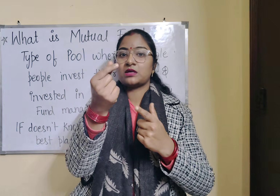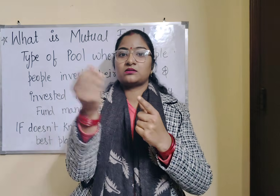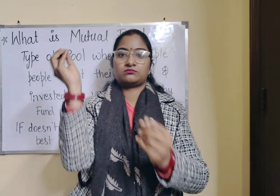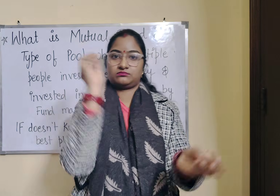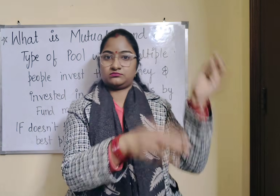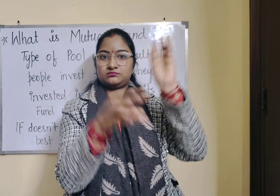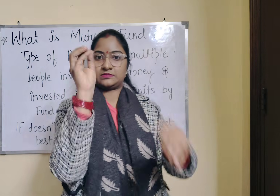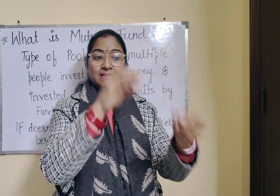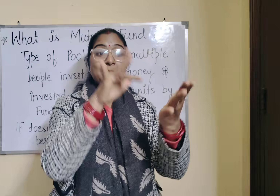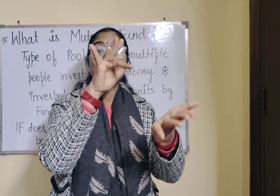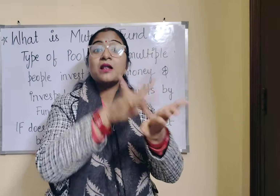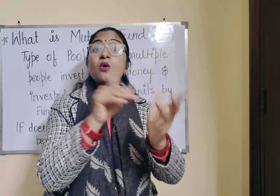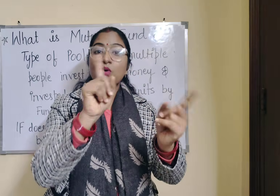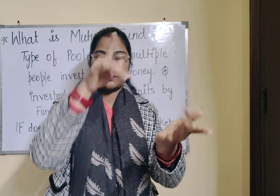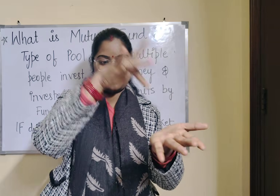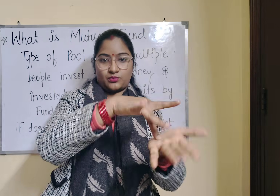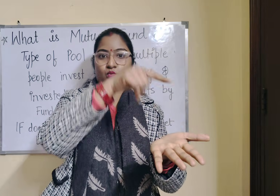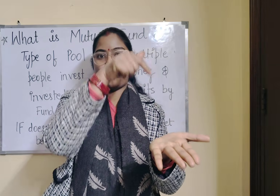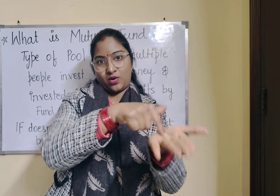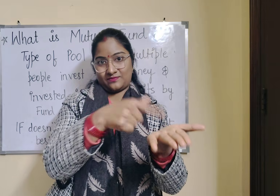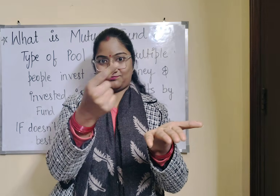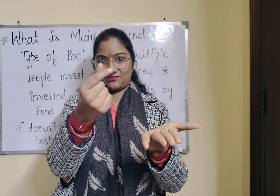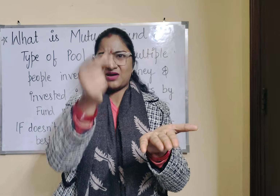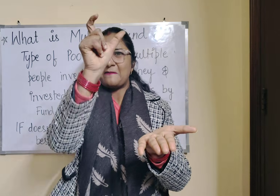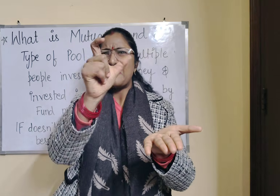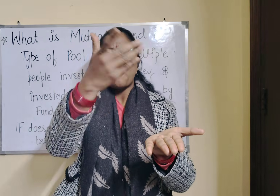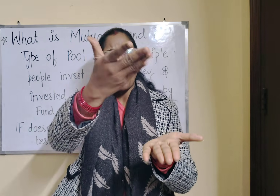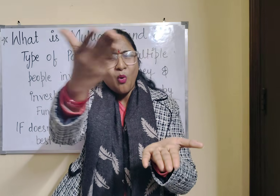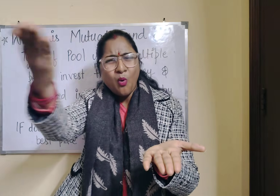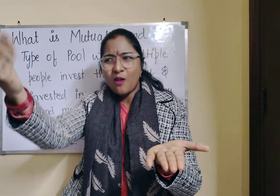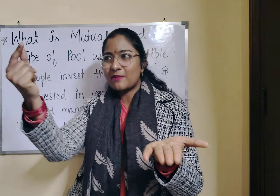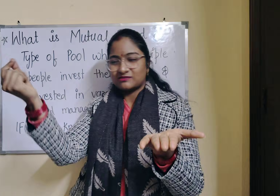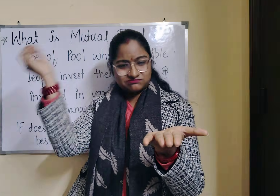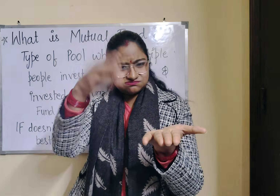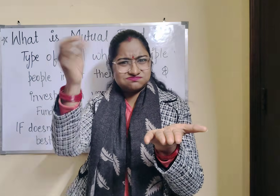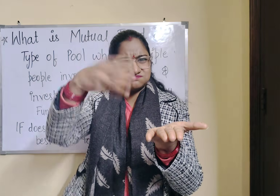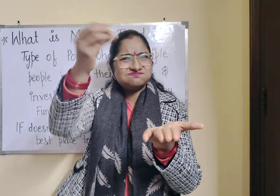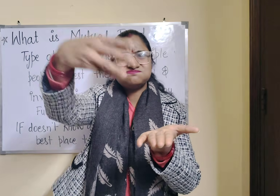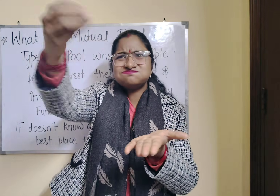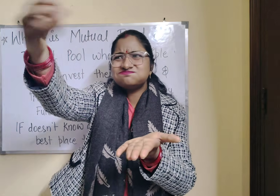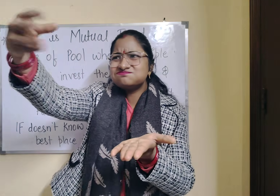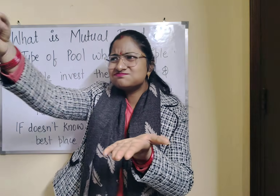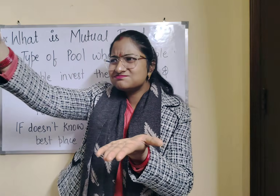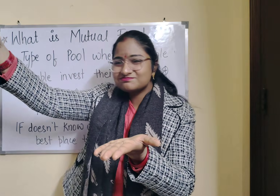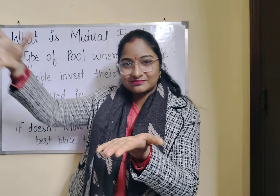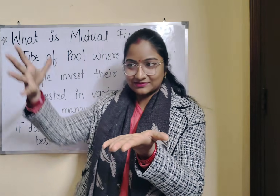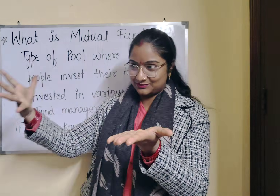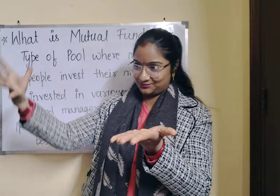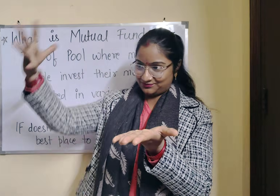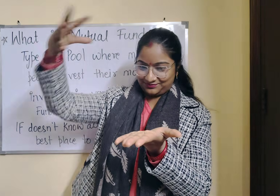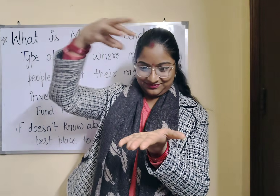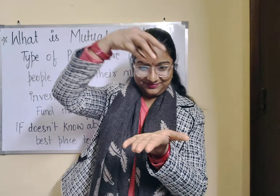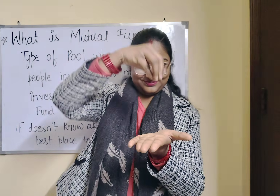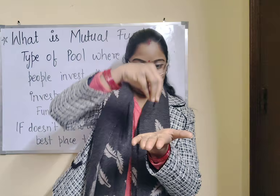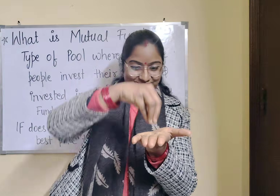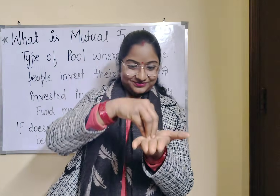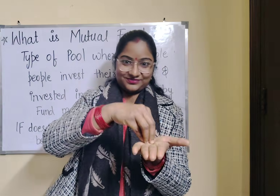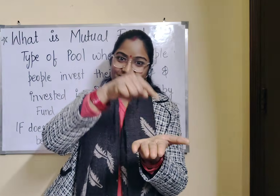है ना। ये लोग क्या है, उस जगह पे जो वो सिंगल जगह है वहाँ पर ना सब अपने अपने पैसे दे रहे हैं, है ना, चाहे